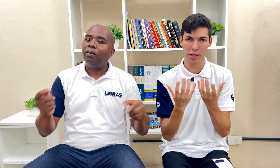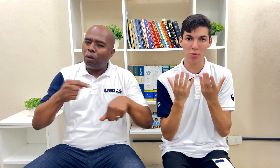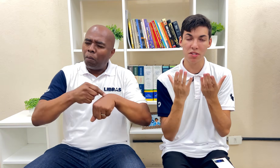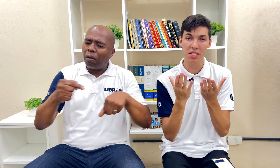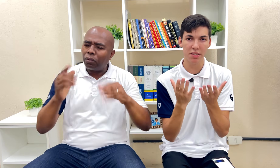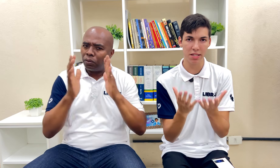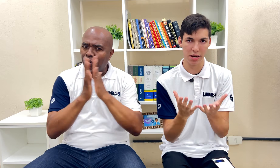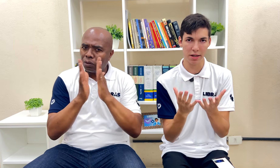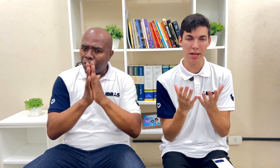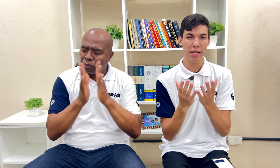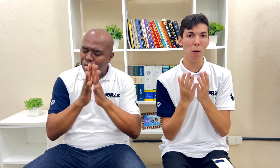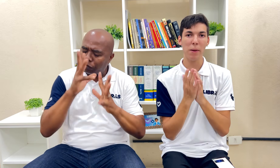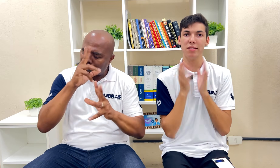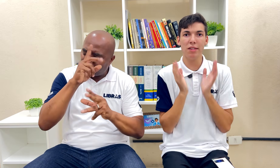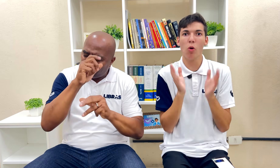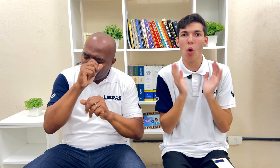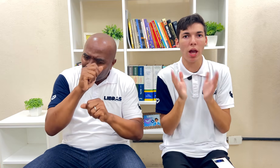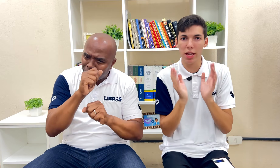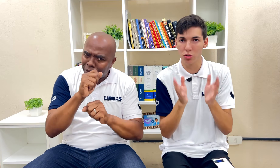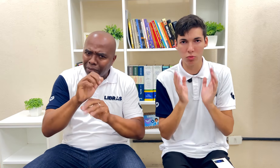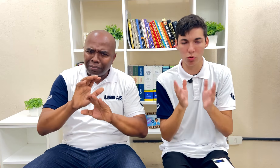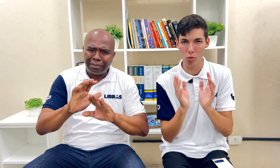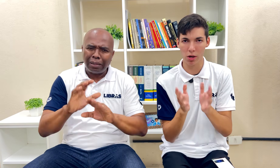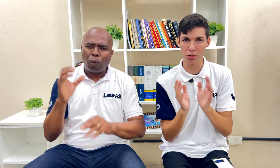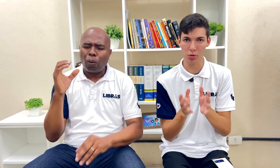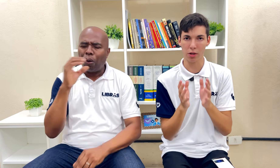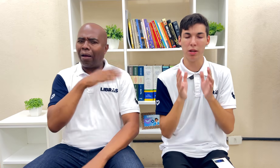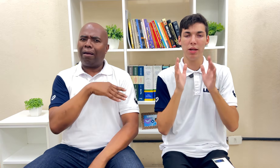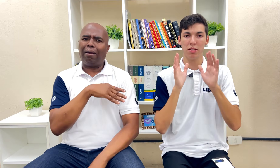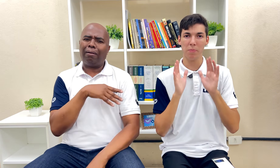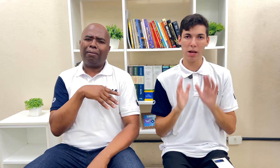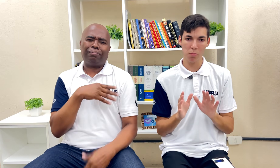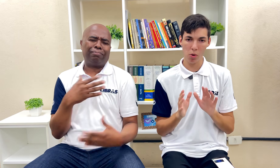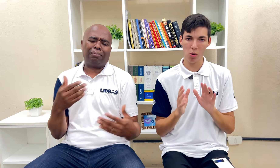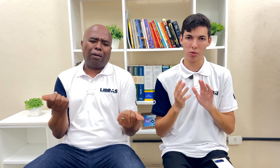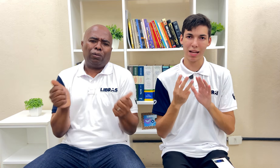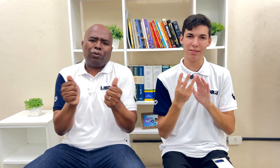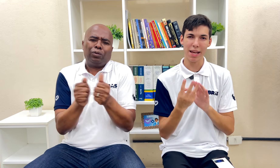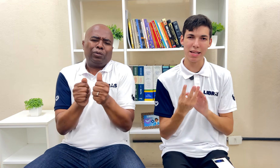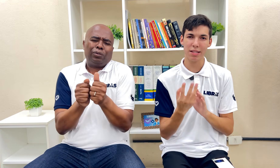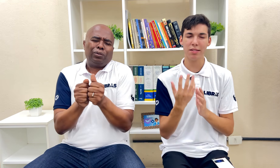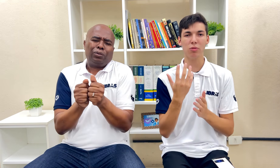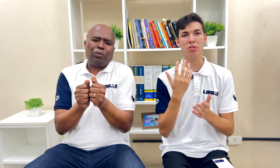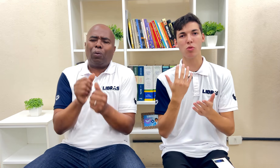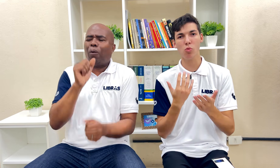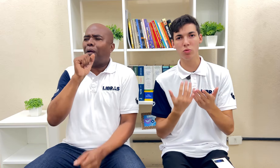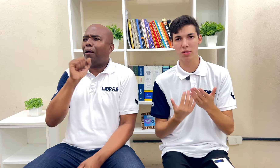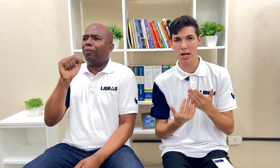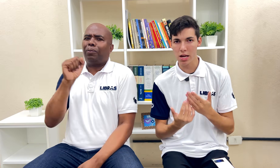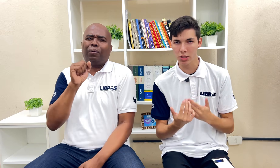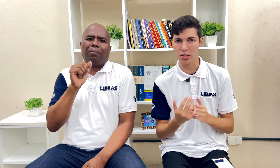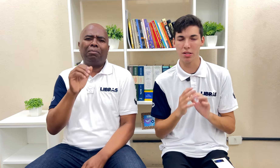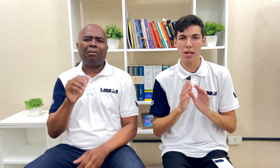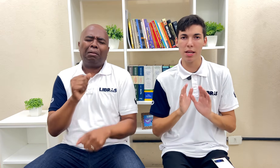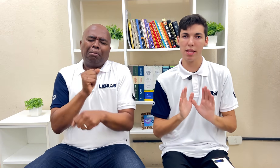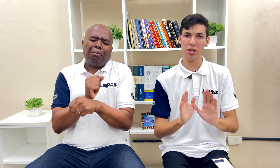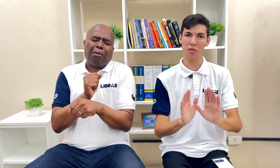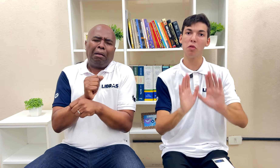Deus e inicia. Não precisa correr junto com o cantor. Espera um pouco, dá 3 a 5 segundos antes e deixa